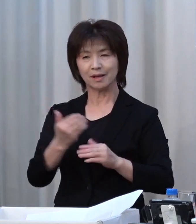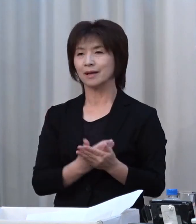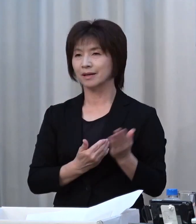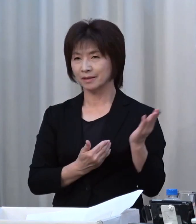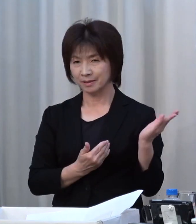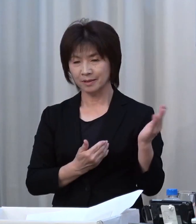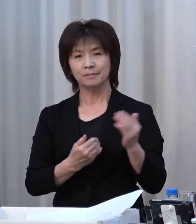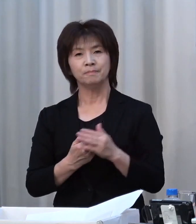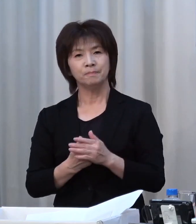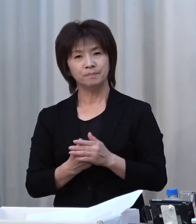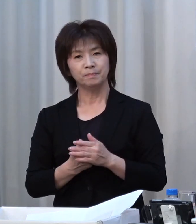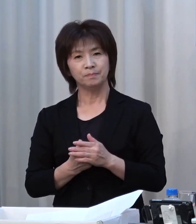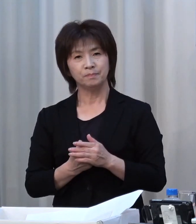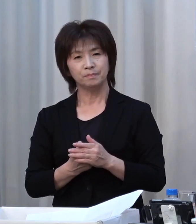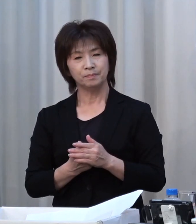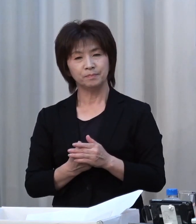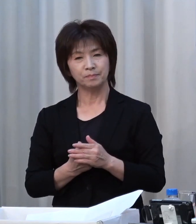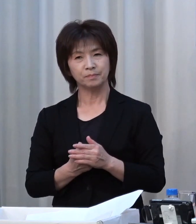ね、これ